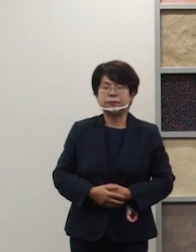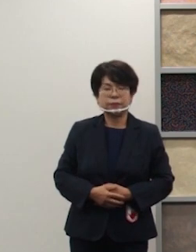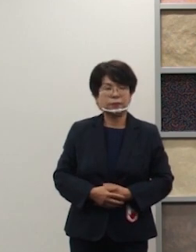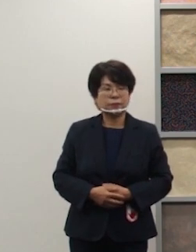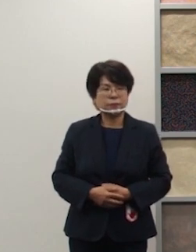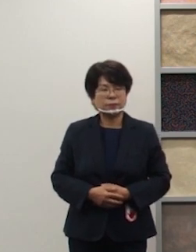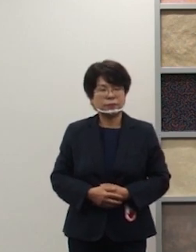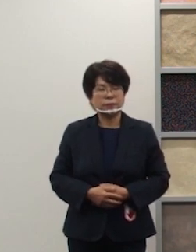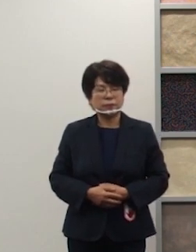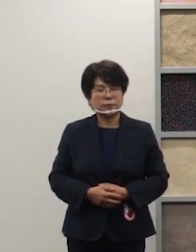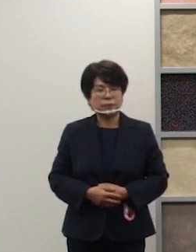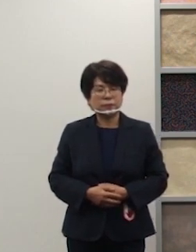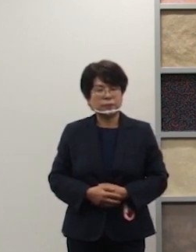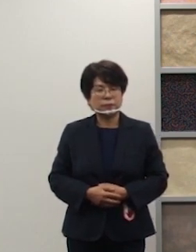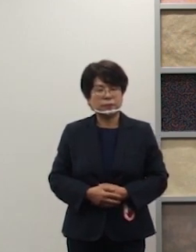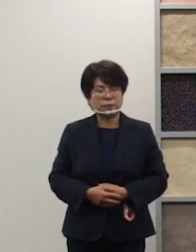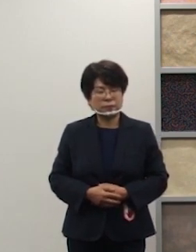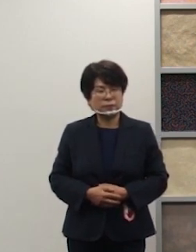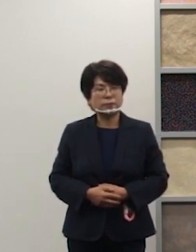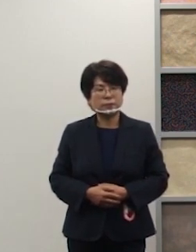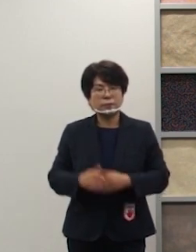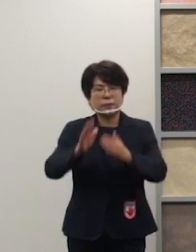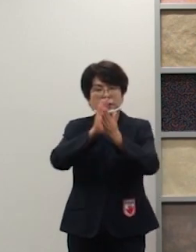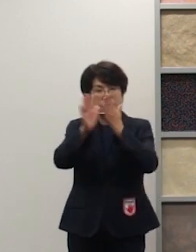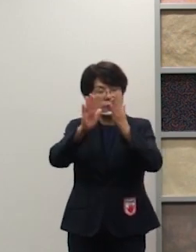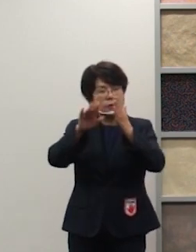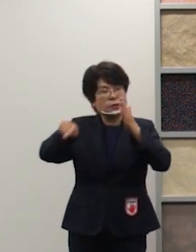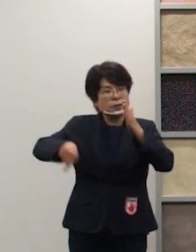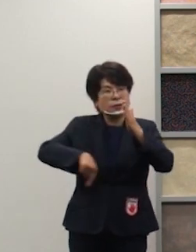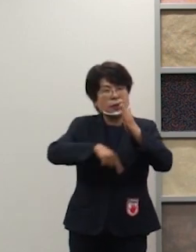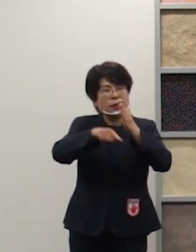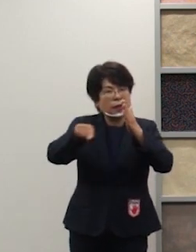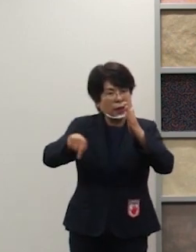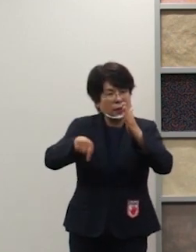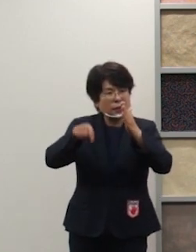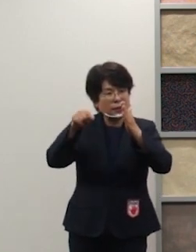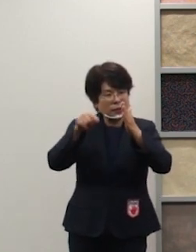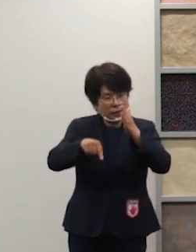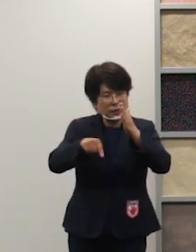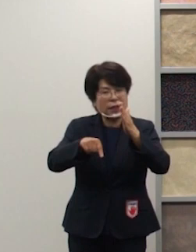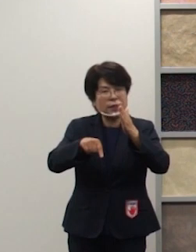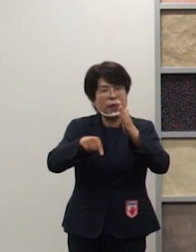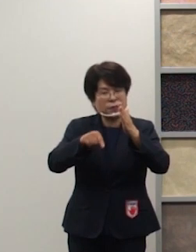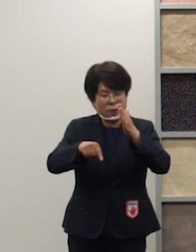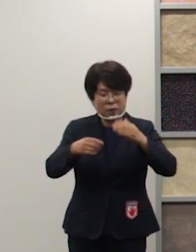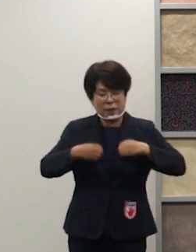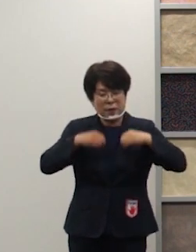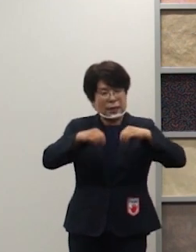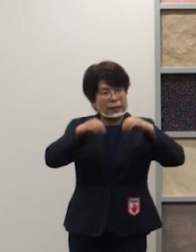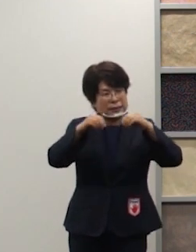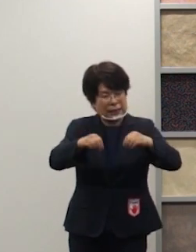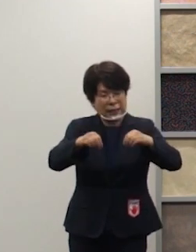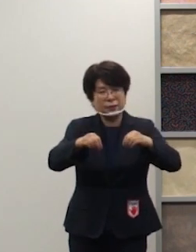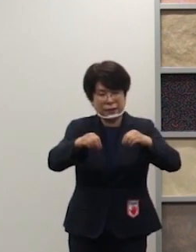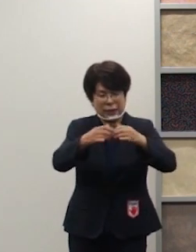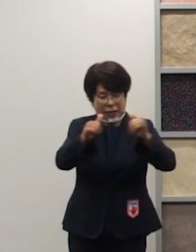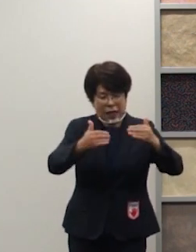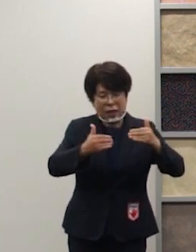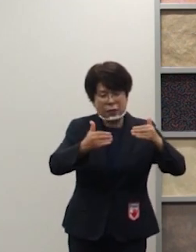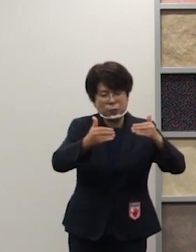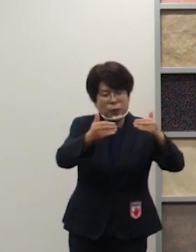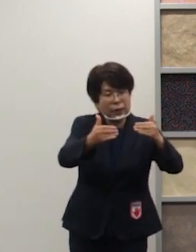その知事がさっきおっしゃったですね、その県内をその強い感染症に強い体質に変えていくんだという意味では、